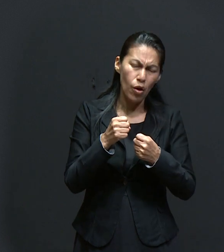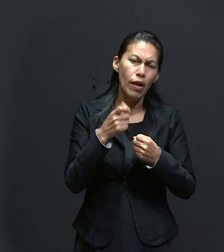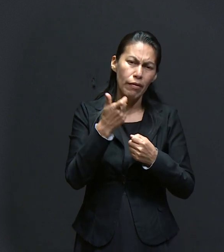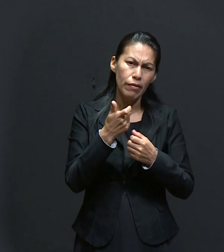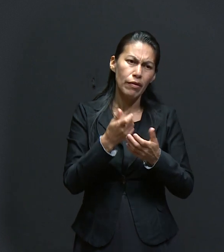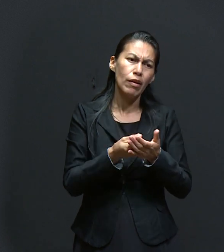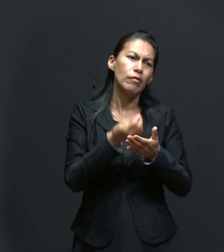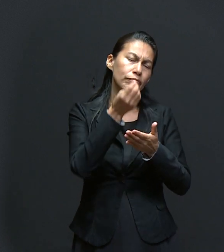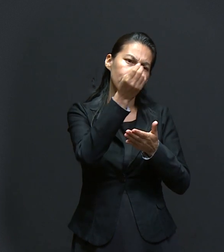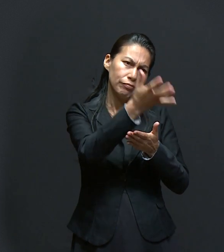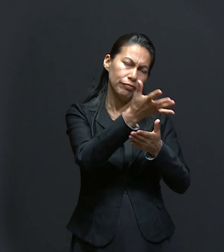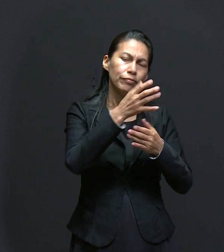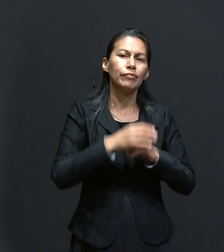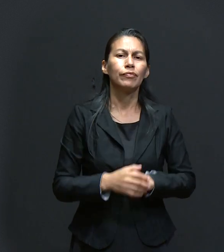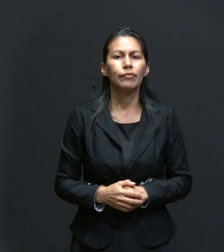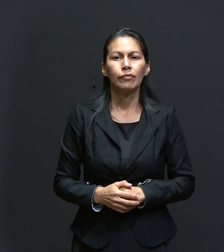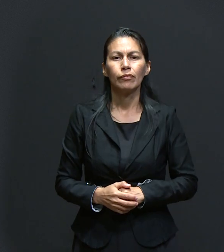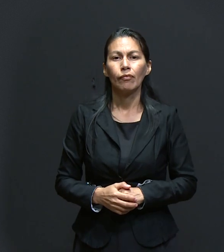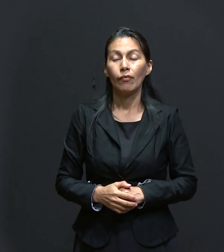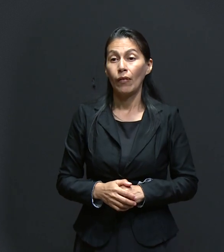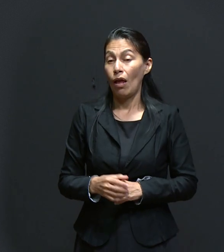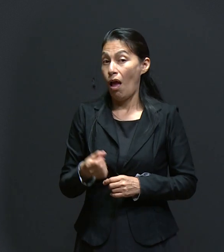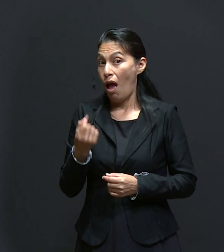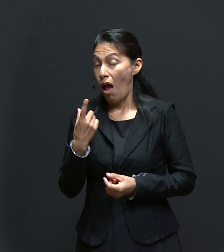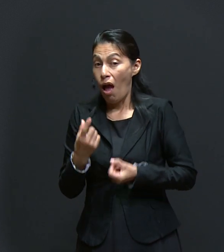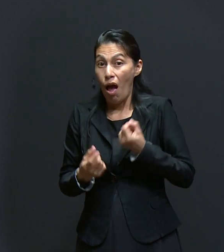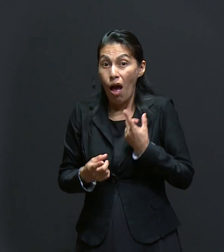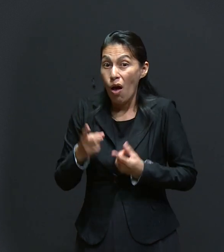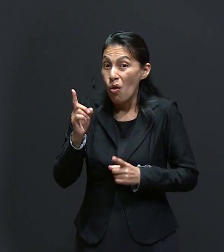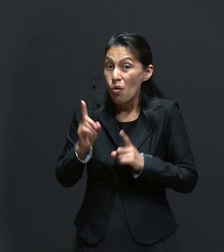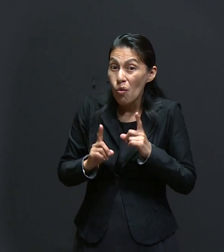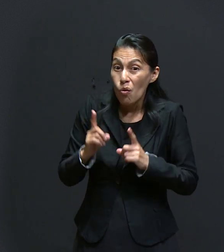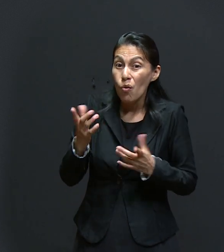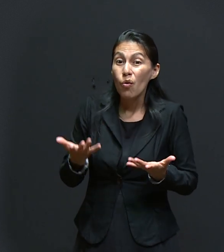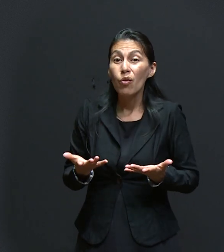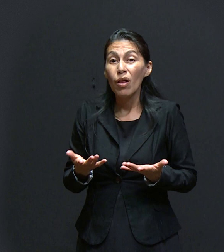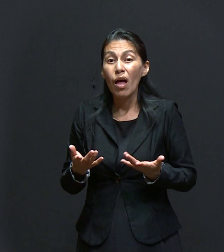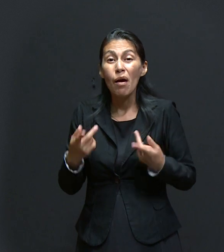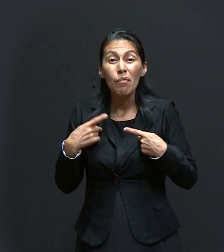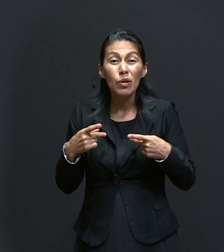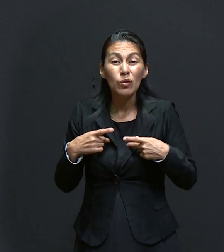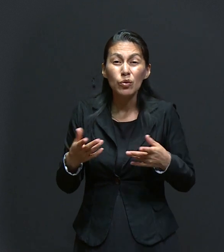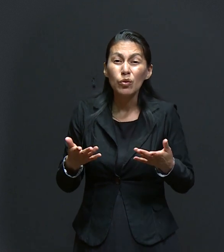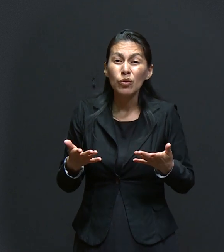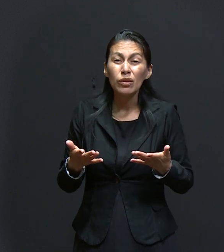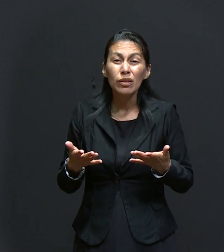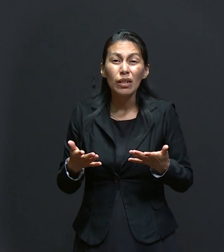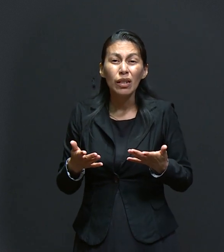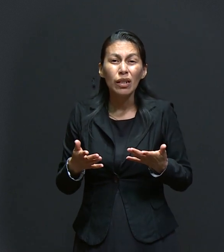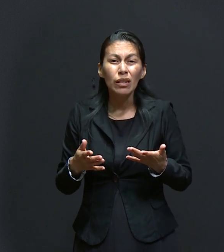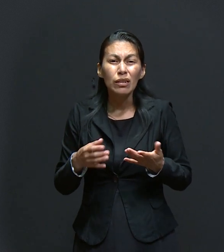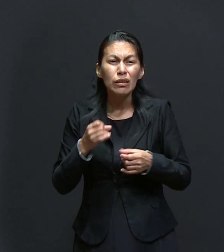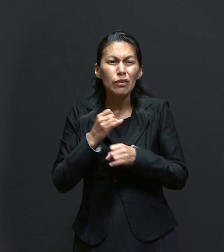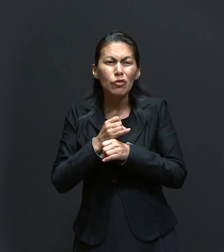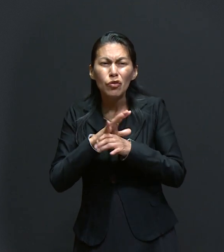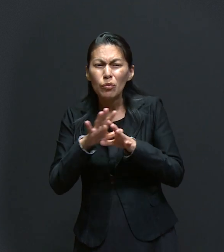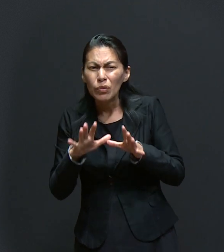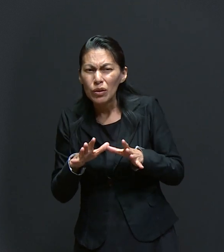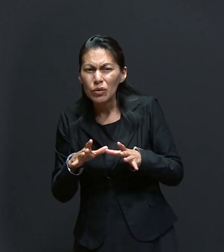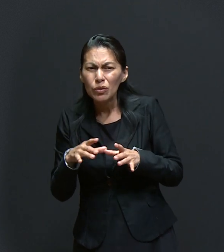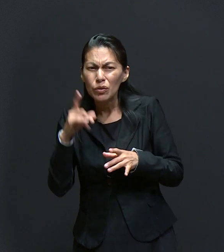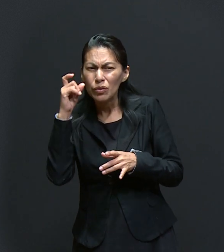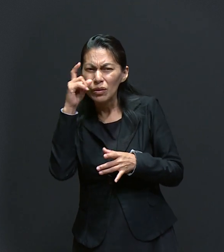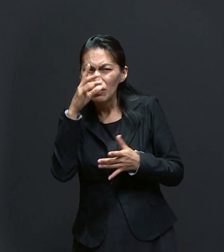momento y digamos si hay alguna duda alguien está indeciso de informar por información y estamos